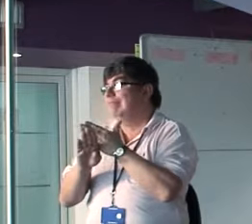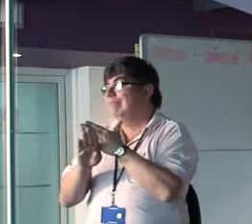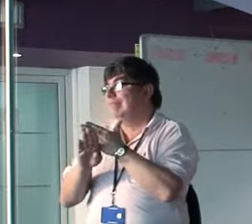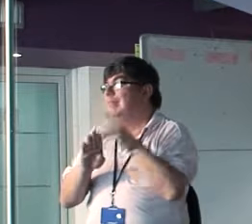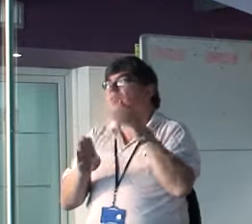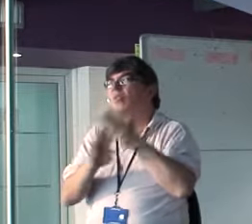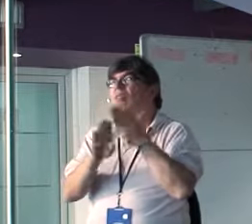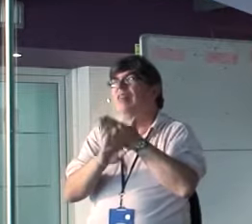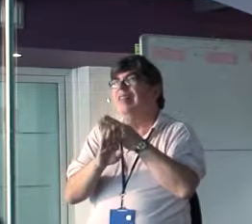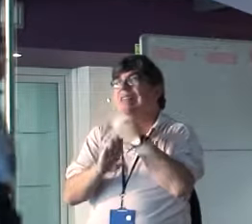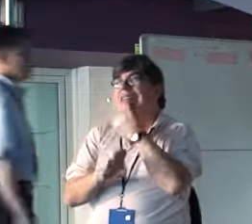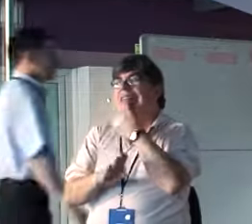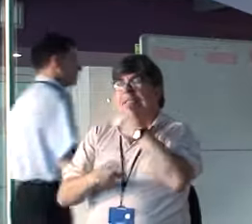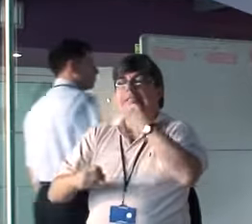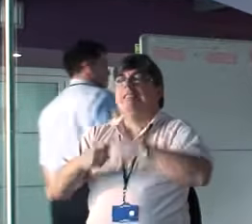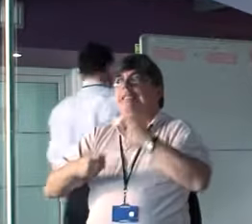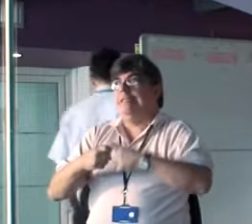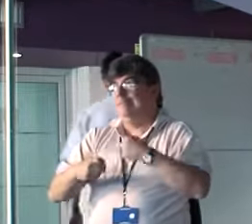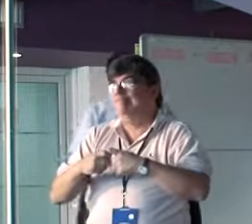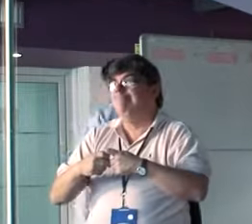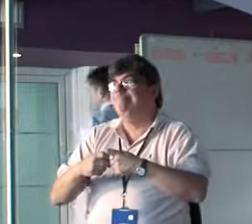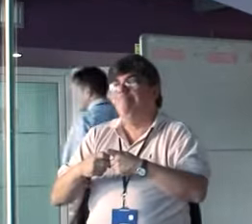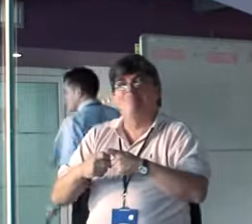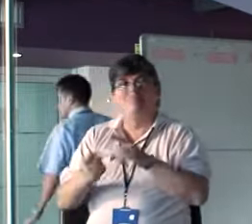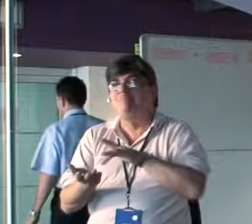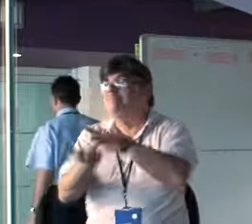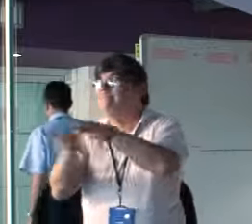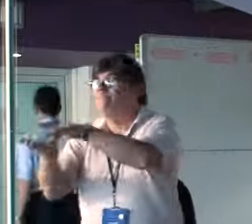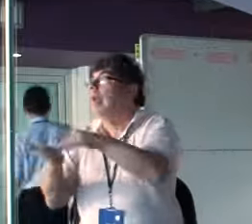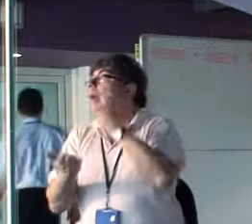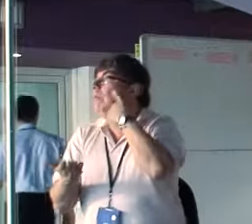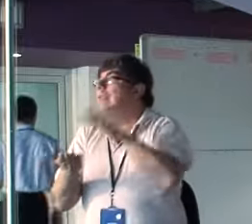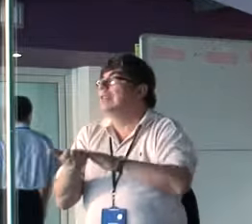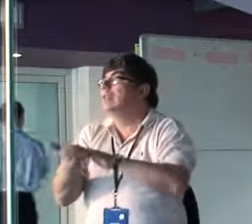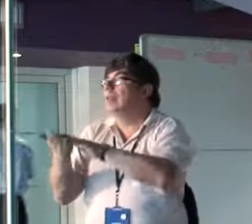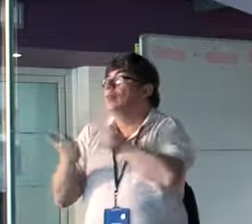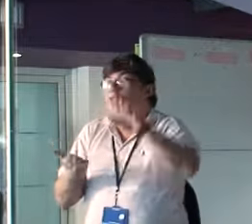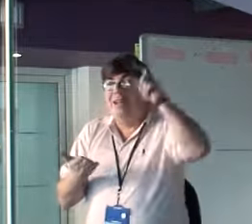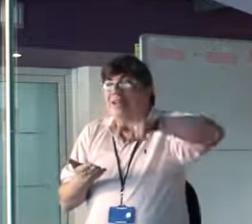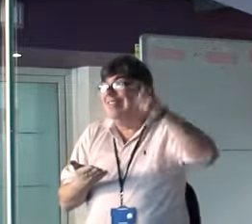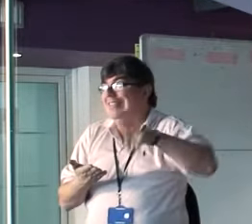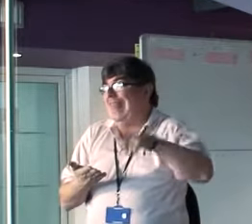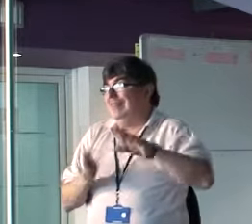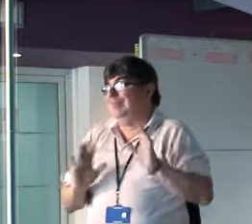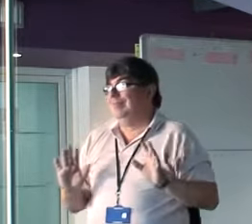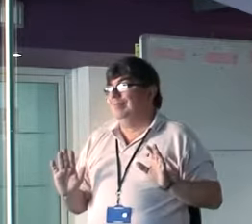unos problemas que le dificultan llegar a la solución de su necesidad.